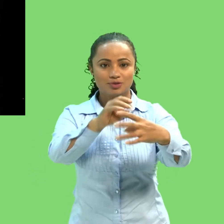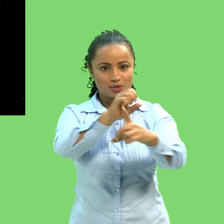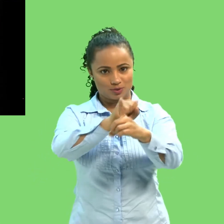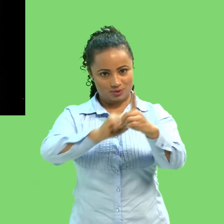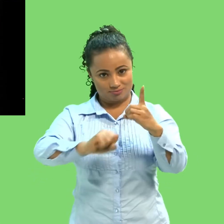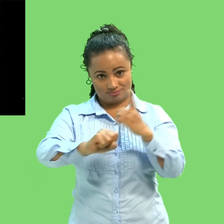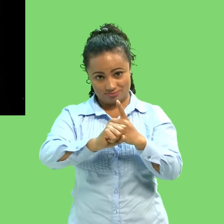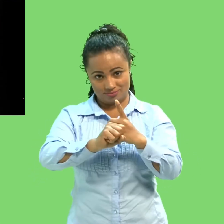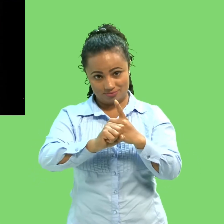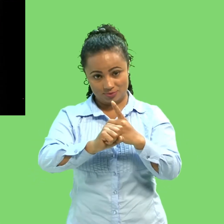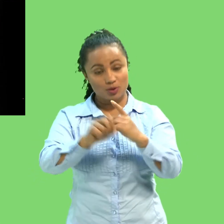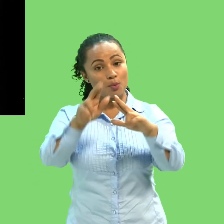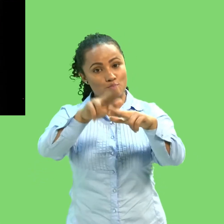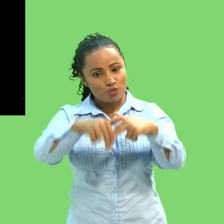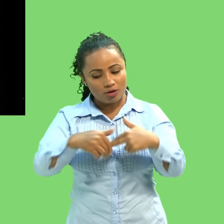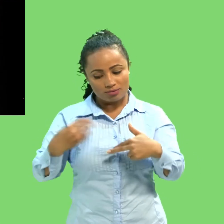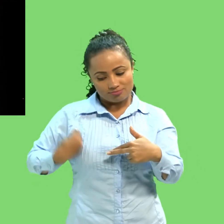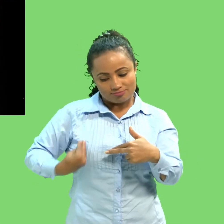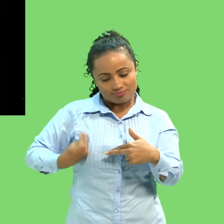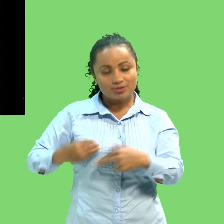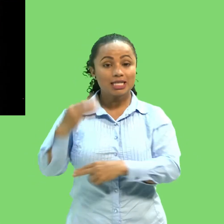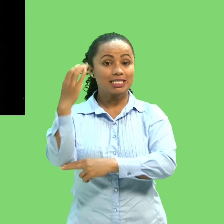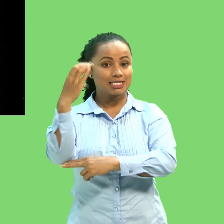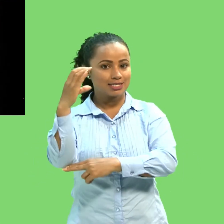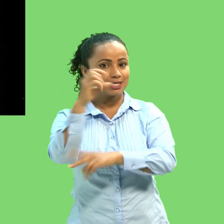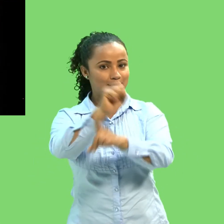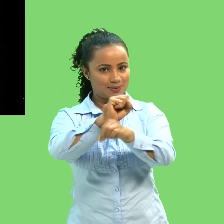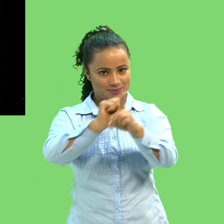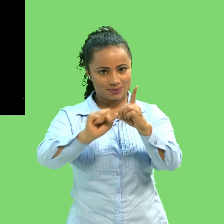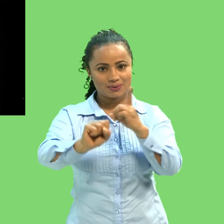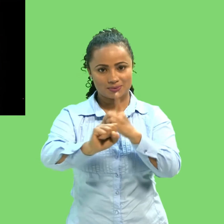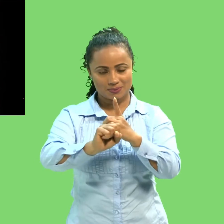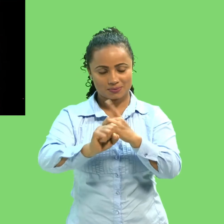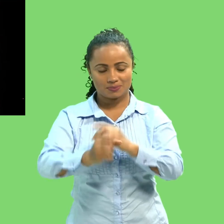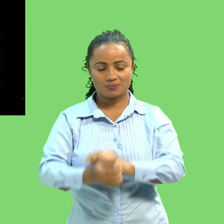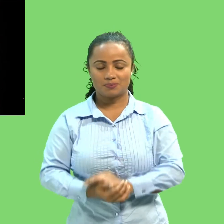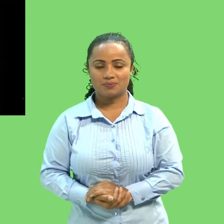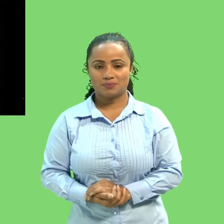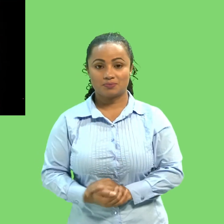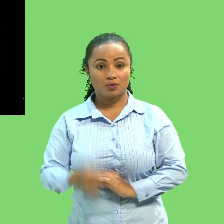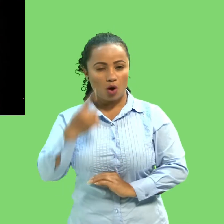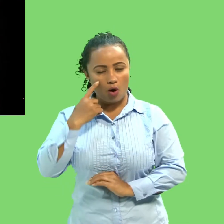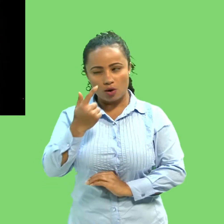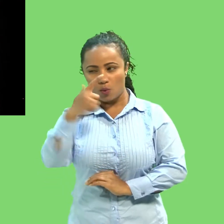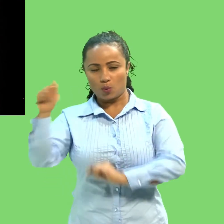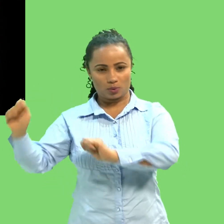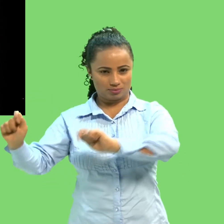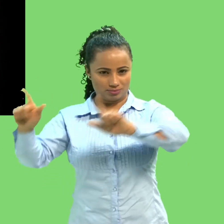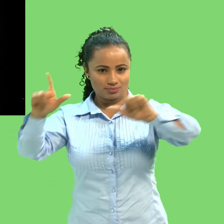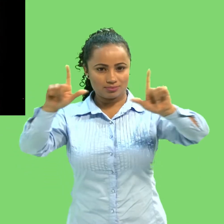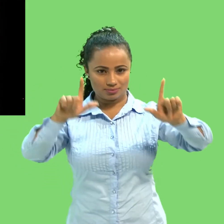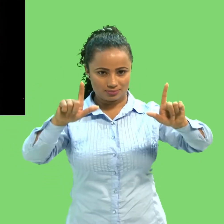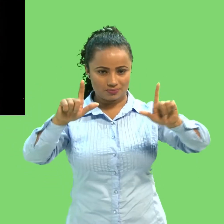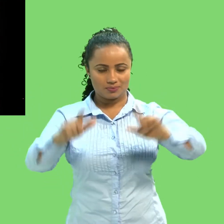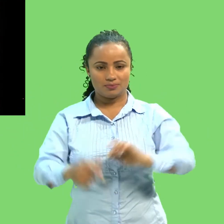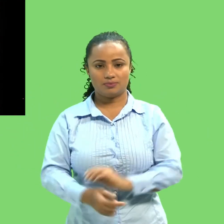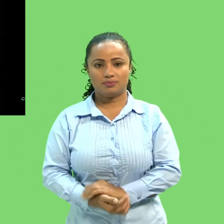exemplo, a própria ciências sociais, certo? Passando ao próximo slide.